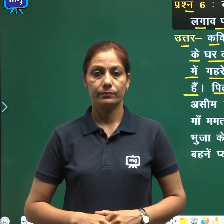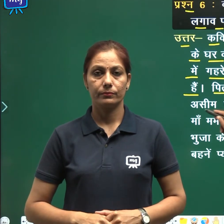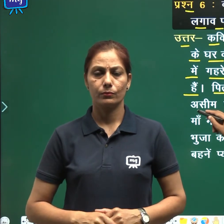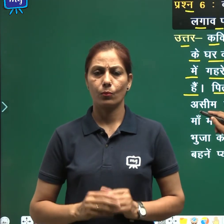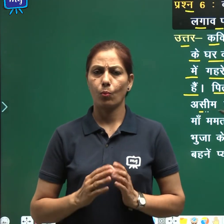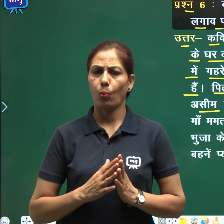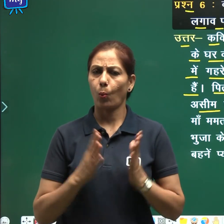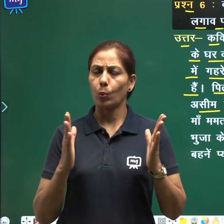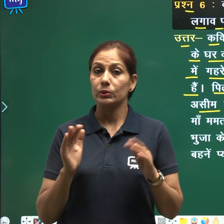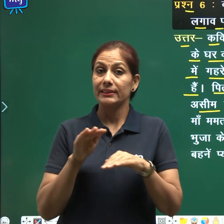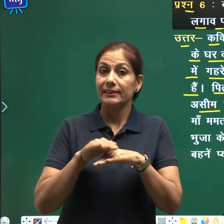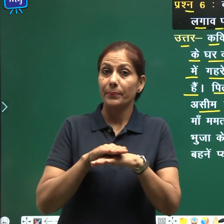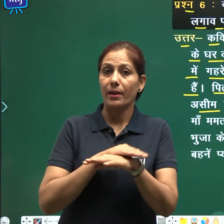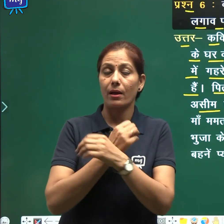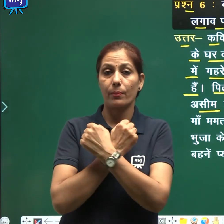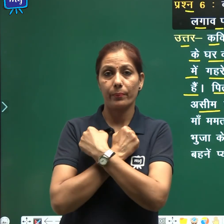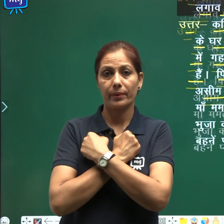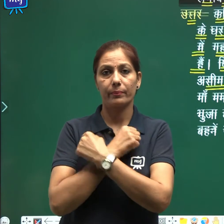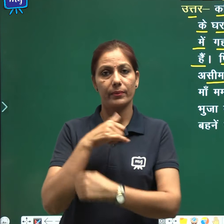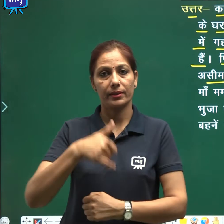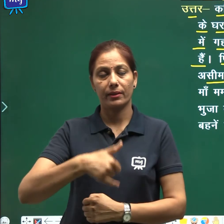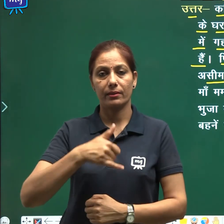असीम वात्सल्य रखते हैं।